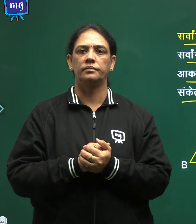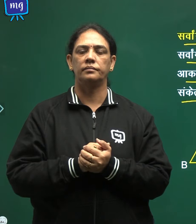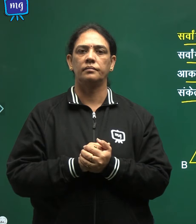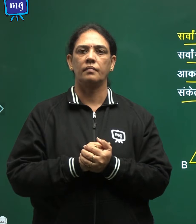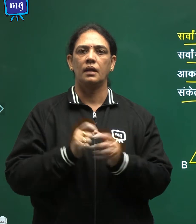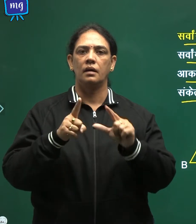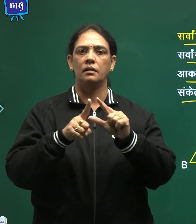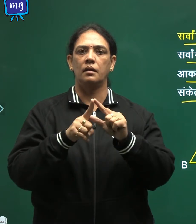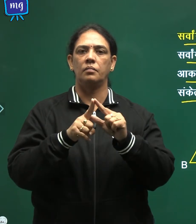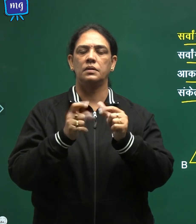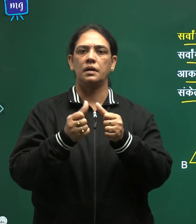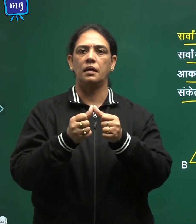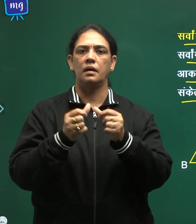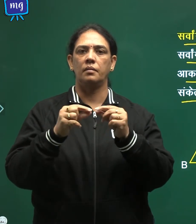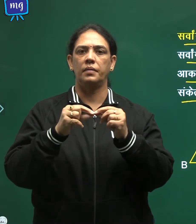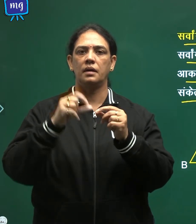त्रिभुज ABC